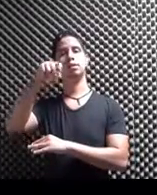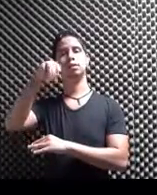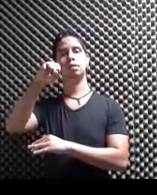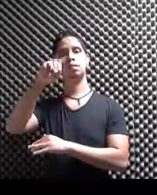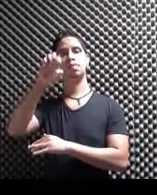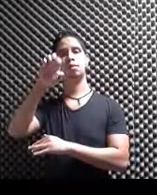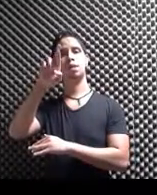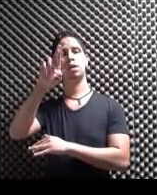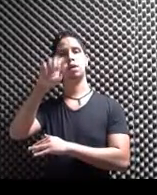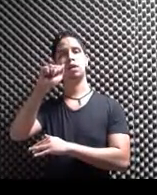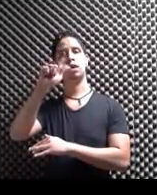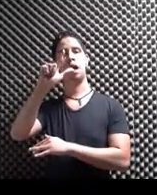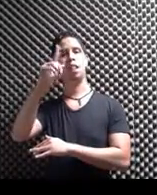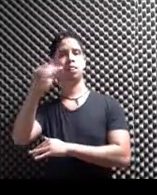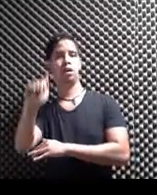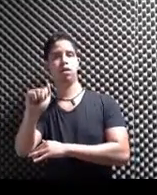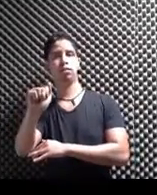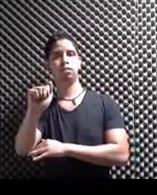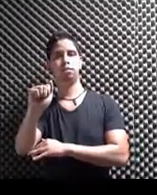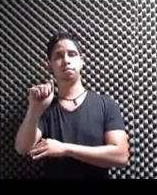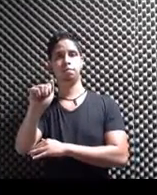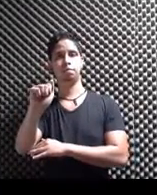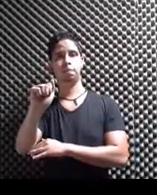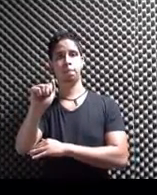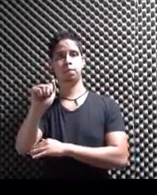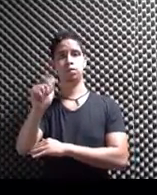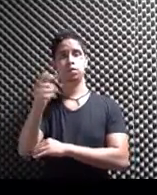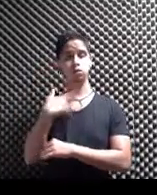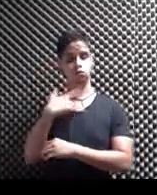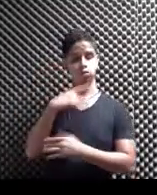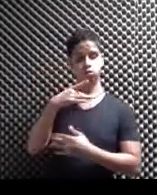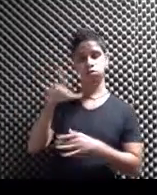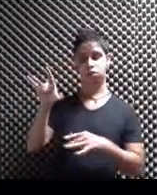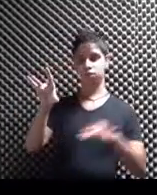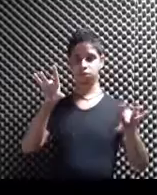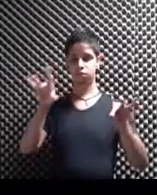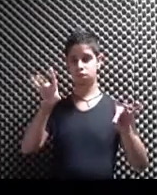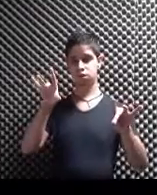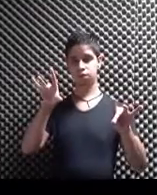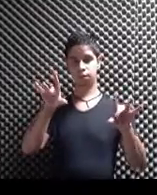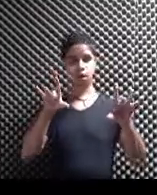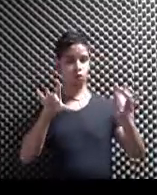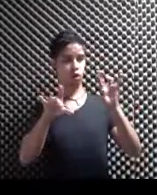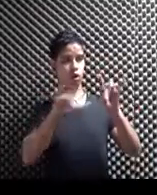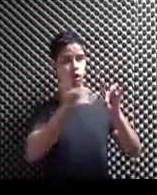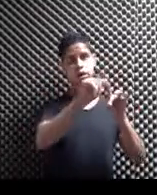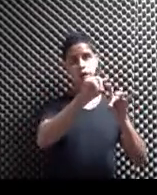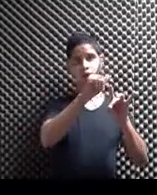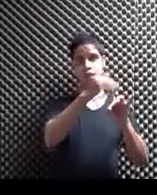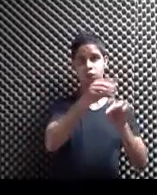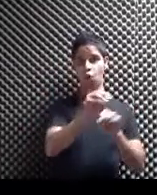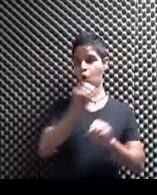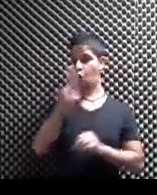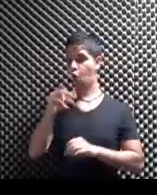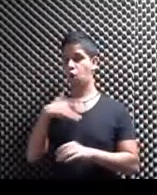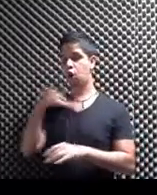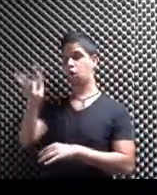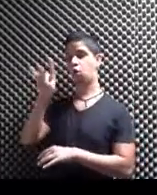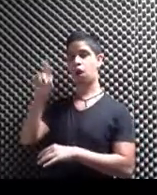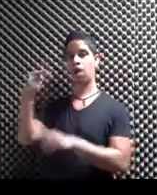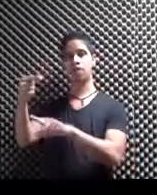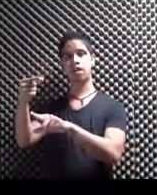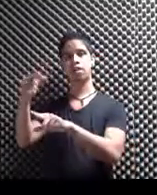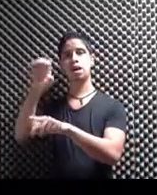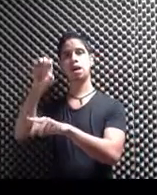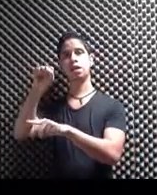que es bastante intenso Sí O sea pues tú o coge el índigo o coge el esmeralda Ok No, no, no o sea O uno o el